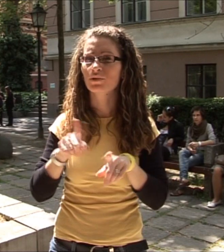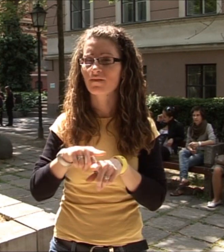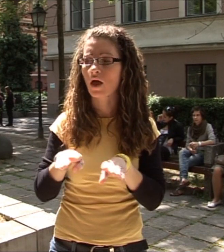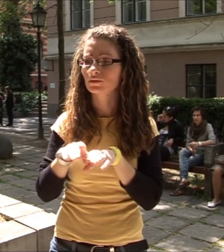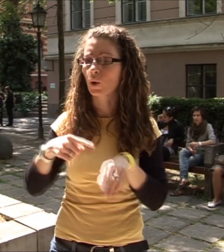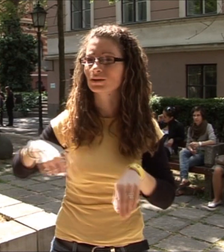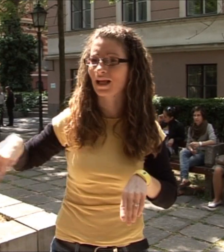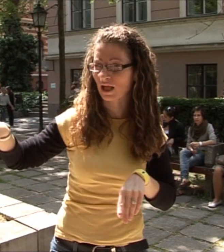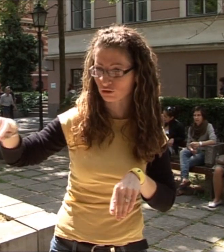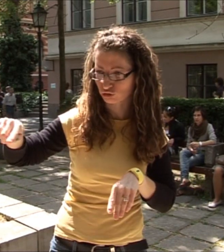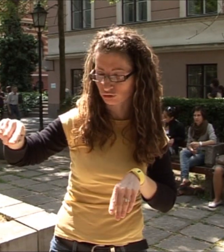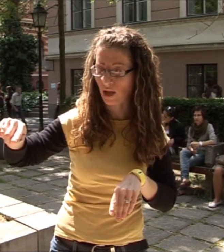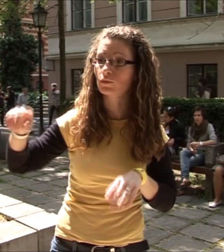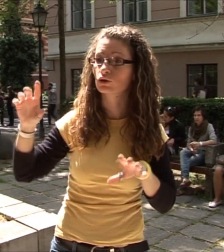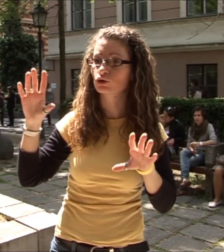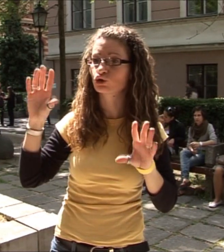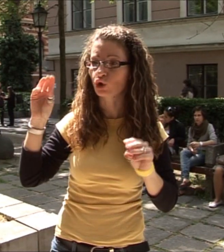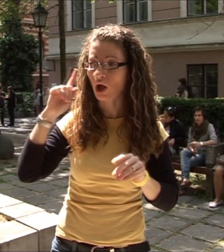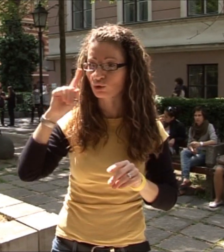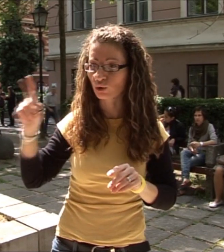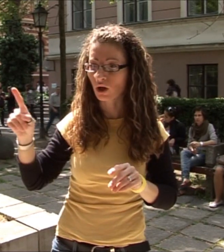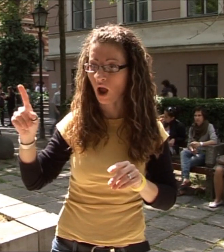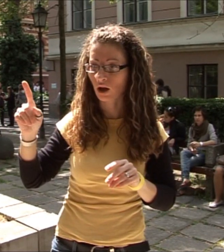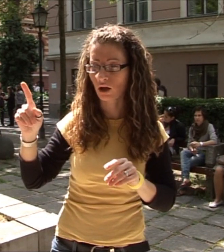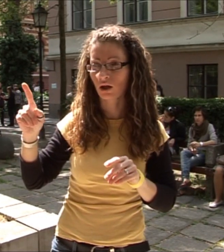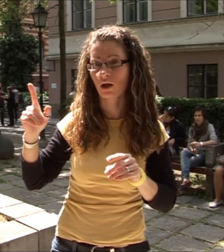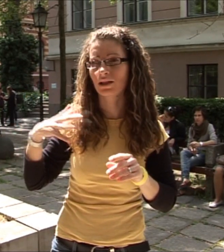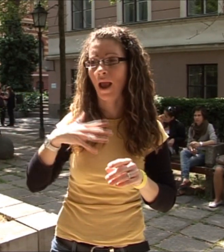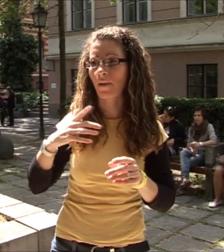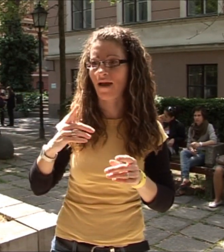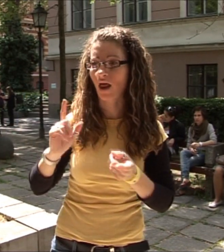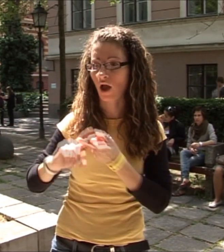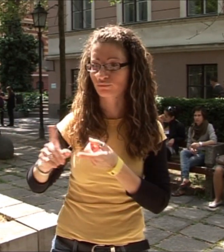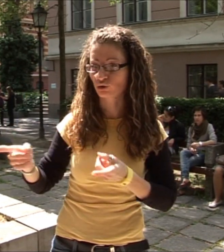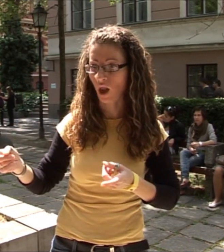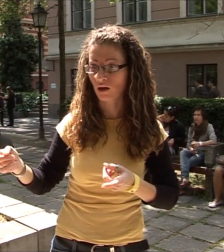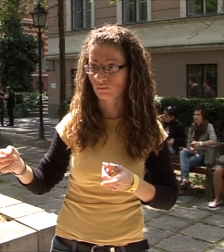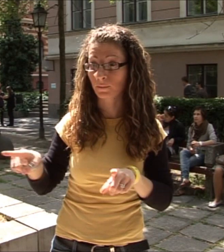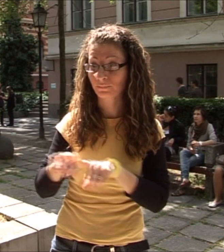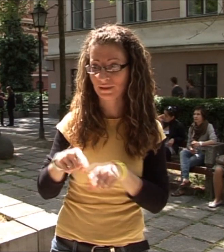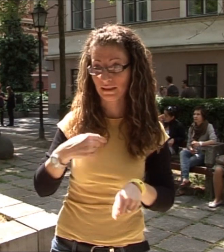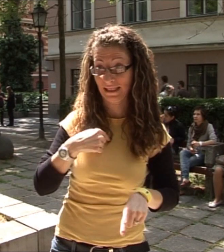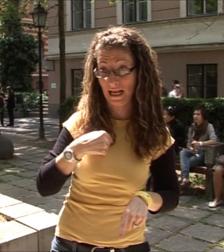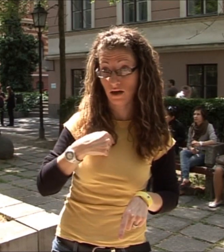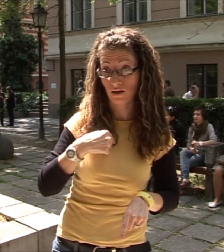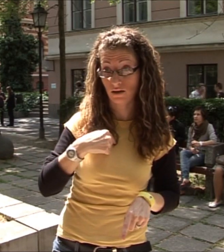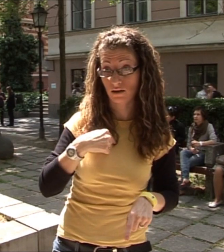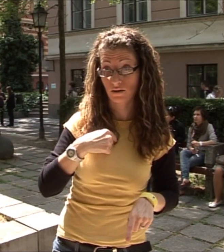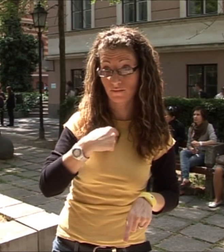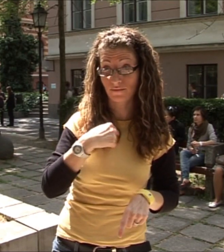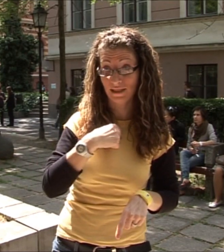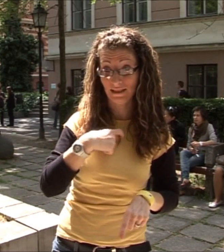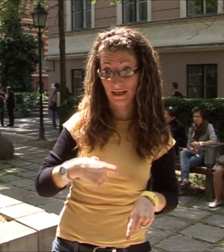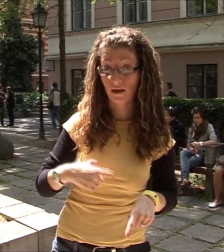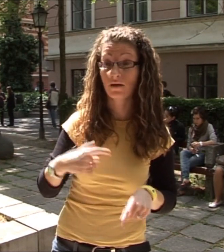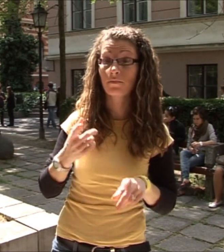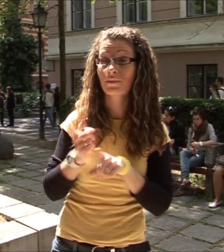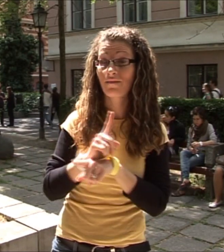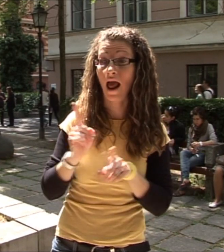mivel az osztálytársaim kutak úrnak a drámával kapcsolatos dolgokról mint hozzám